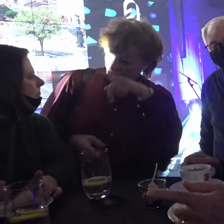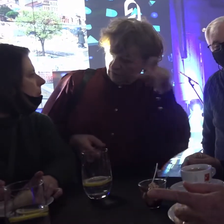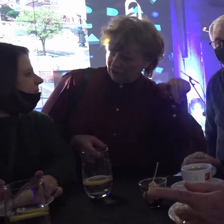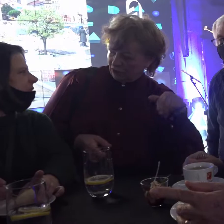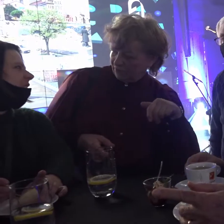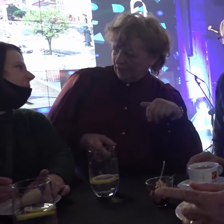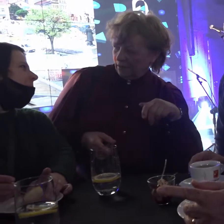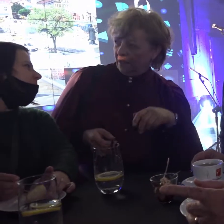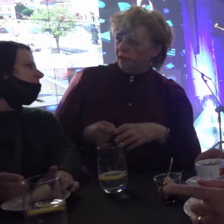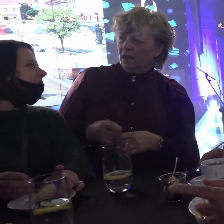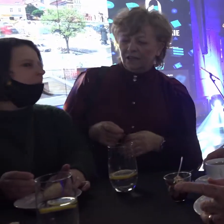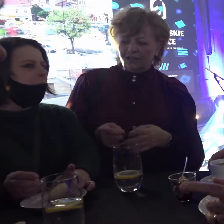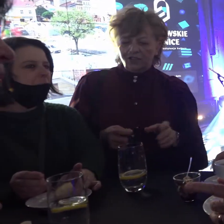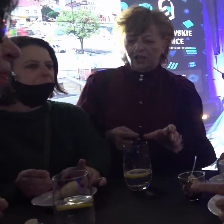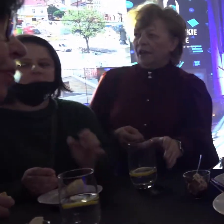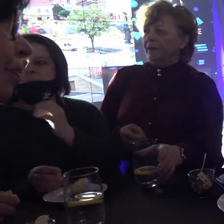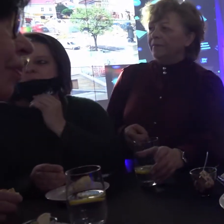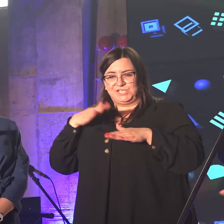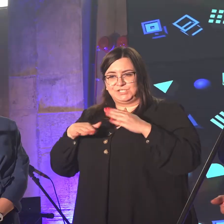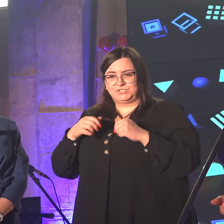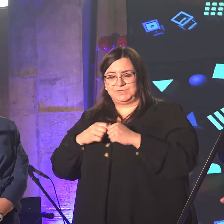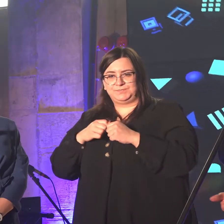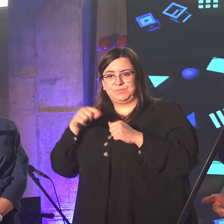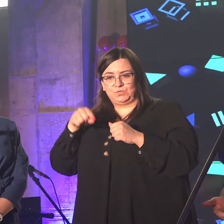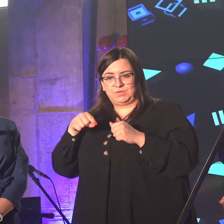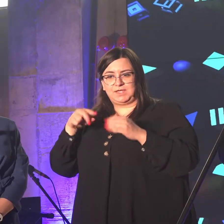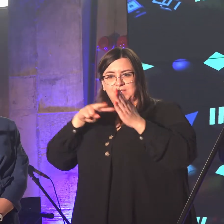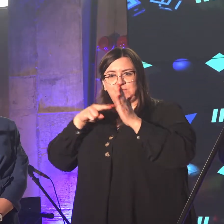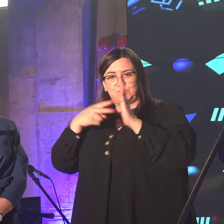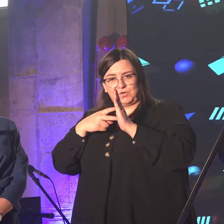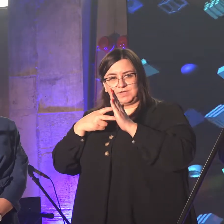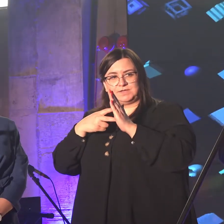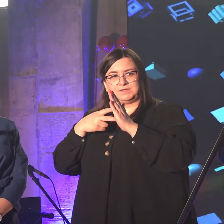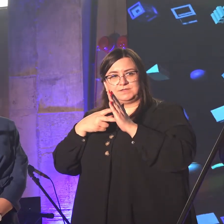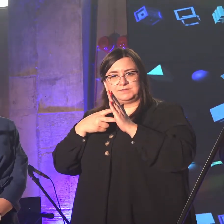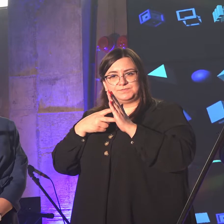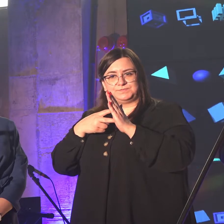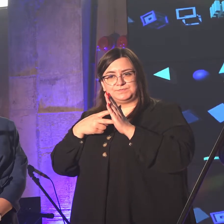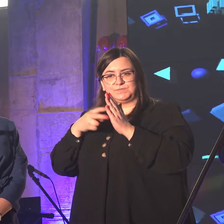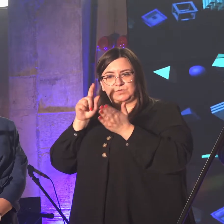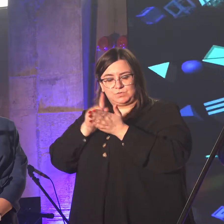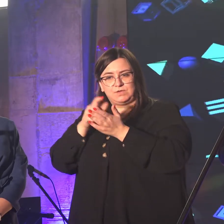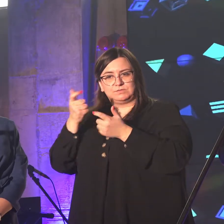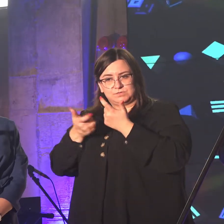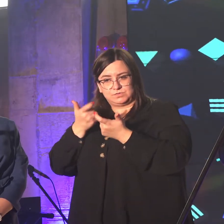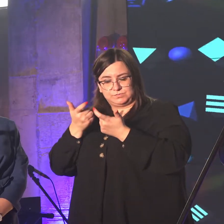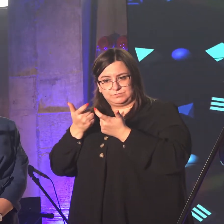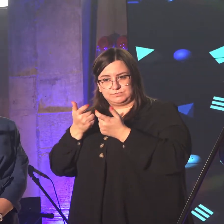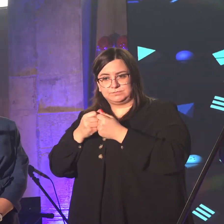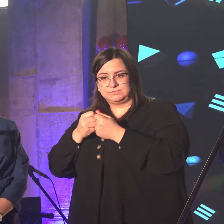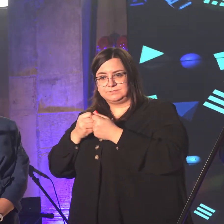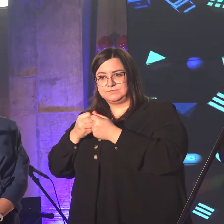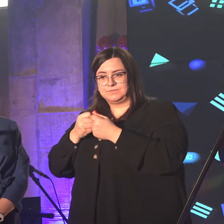która nazywa się MZBM. Projekt został podjęty przede wszystkim dlatego, że miasta